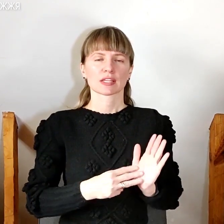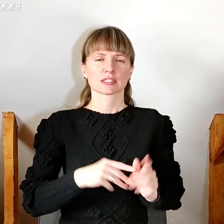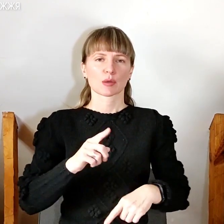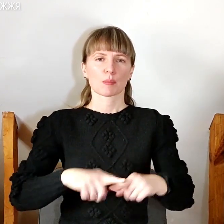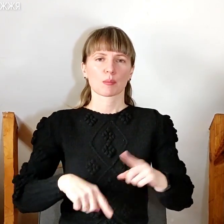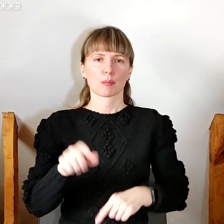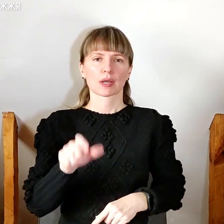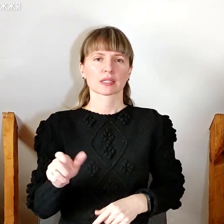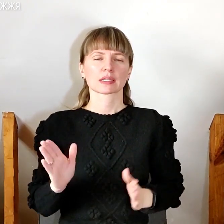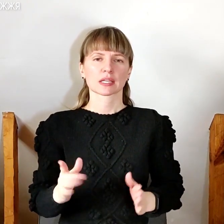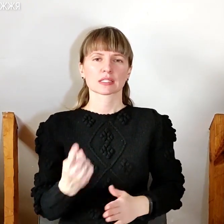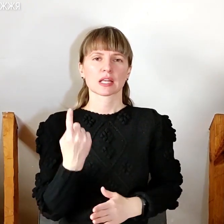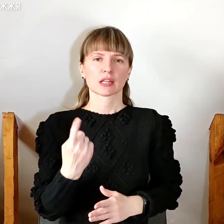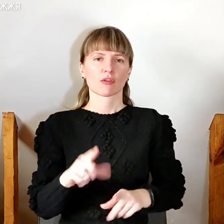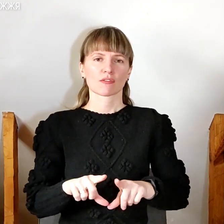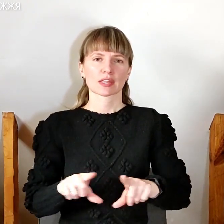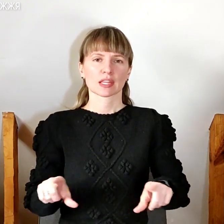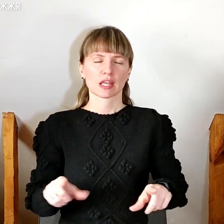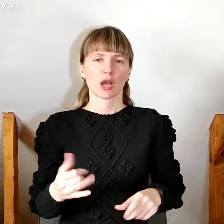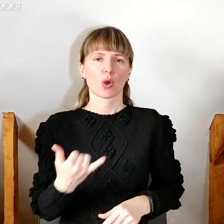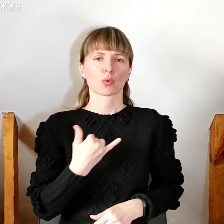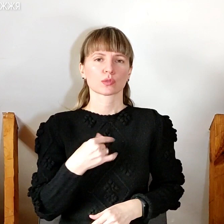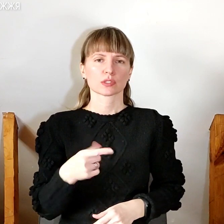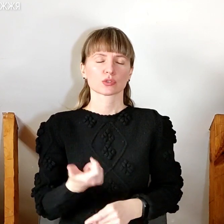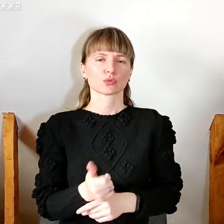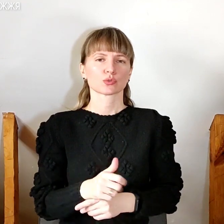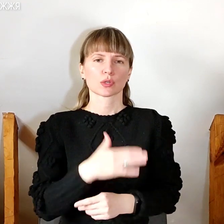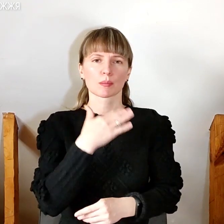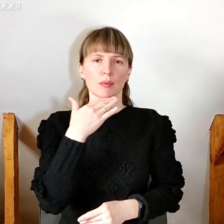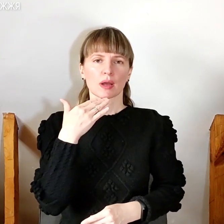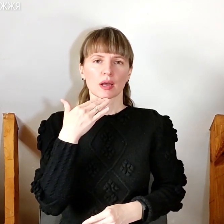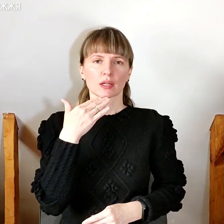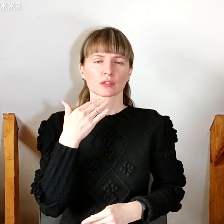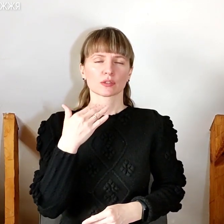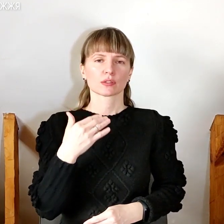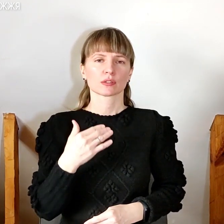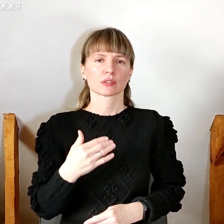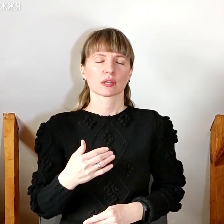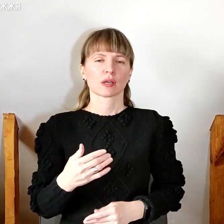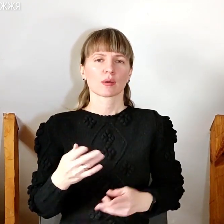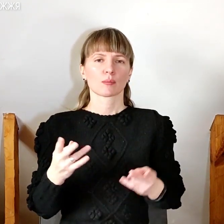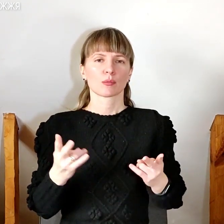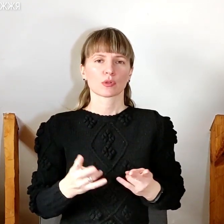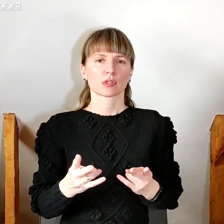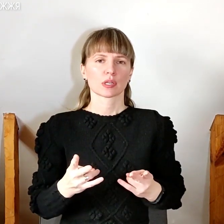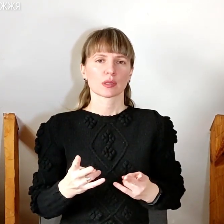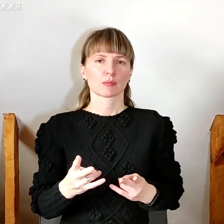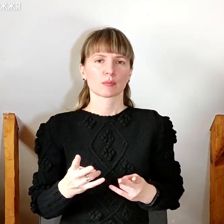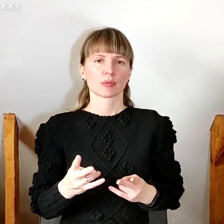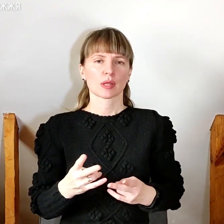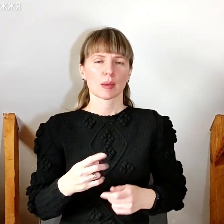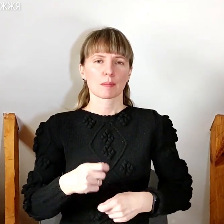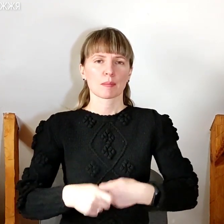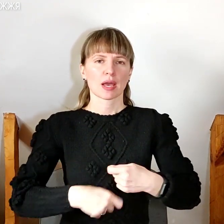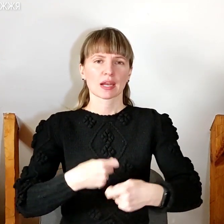це тільки з одного відділення, а в нас їх дуже багато. Лікарня потрібна переязувальний матеріал, це